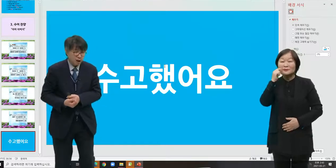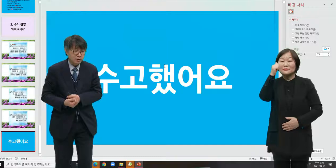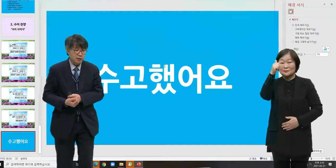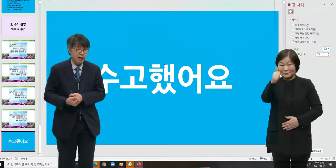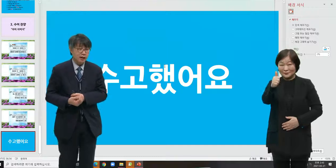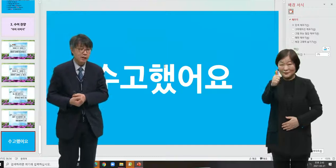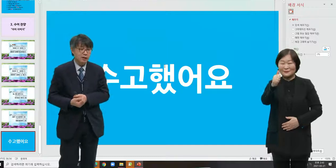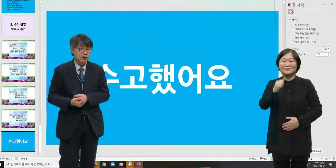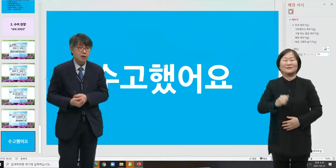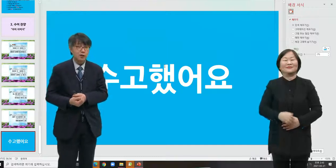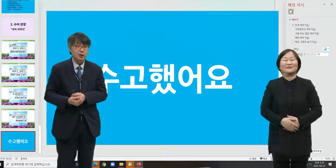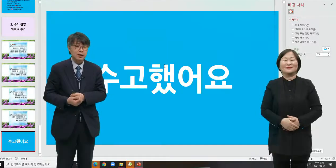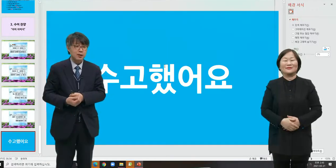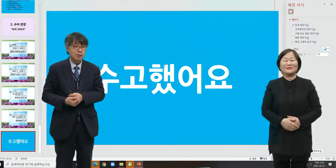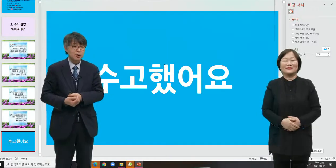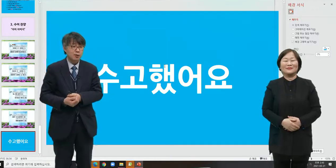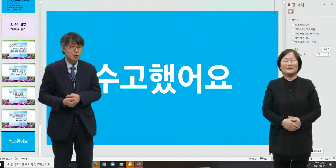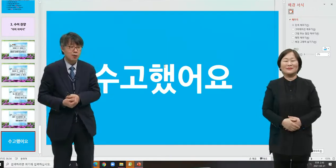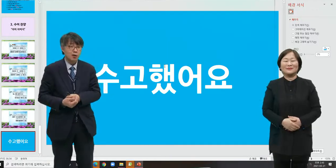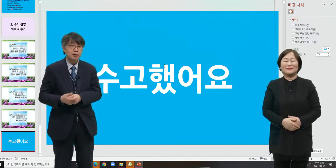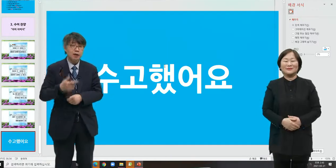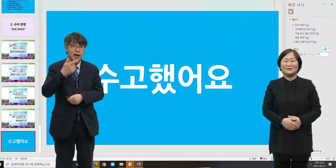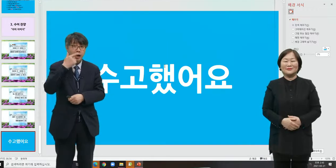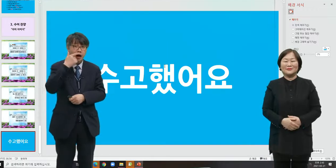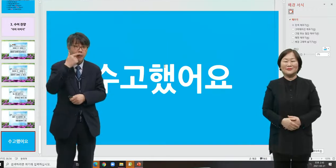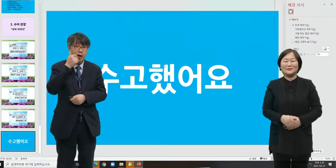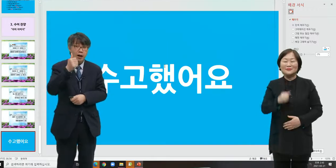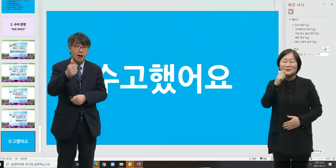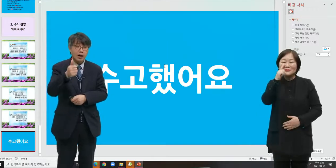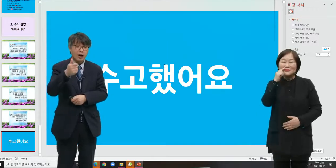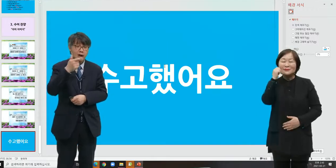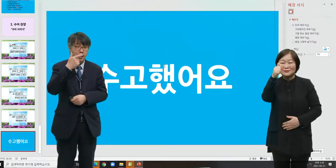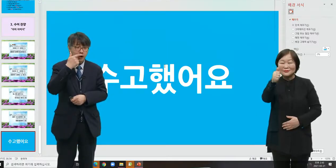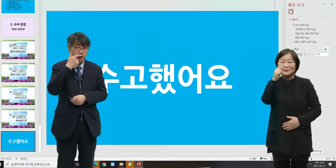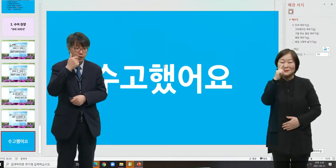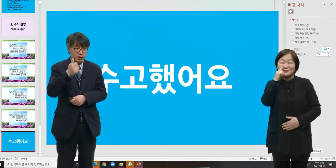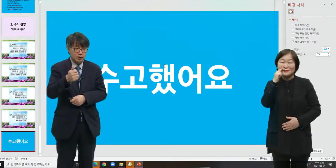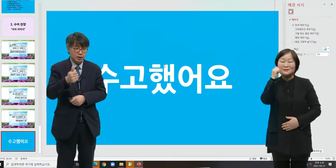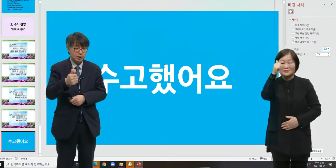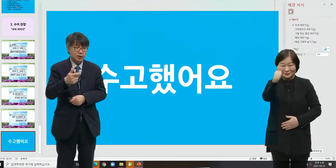단어들 다 있는데요. 다시 한 번 더 해보면 아바 아버지